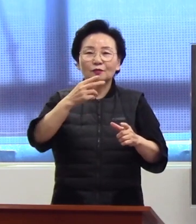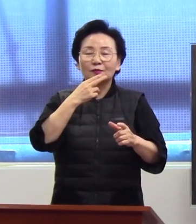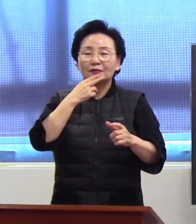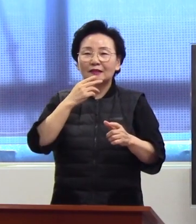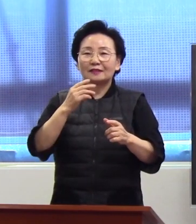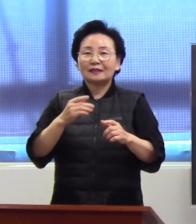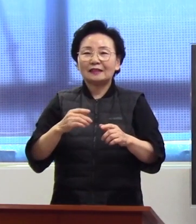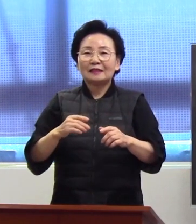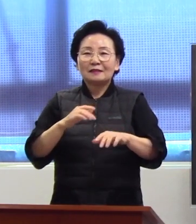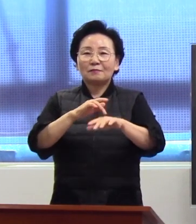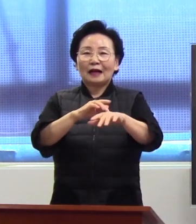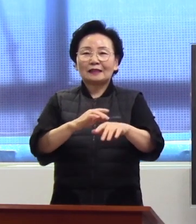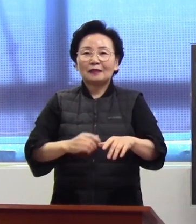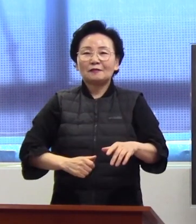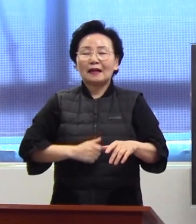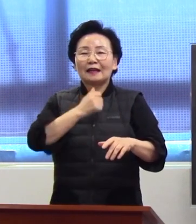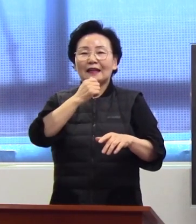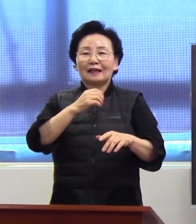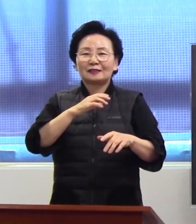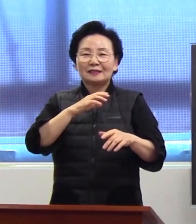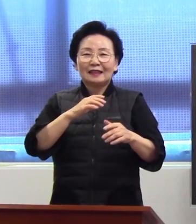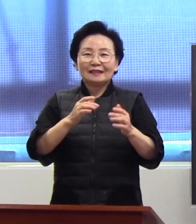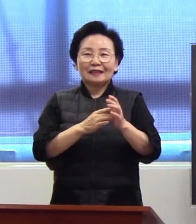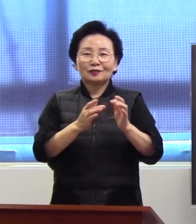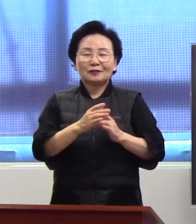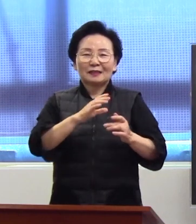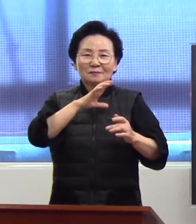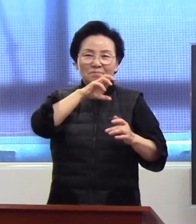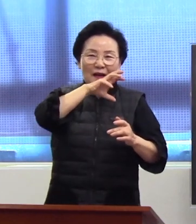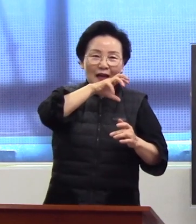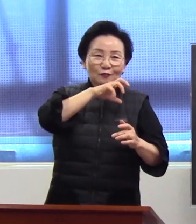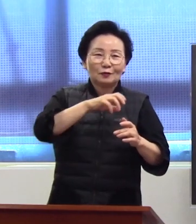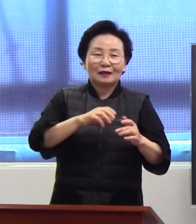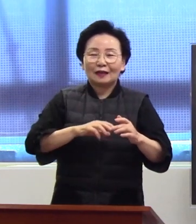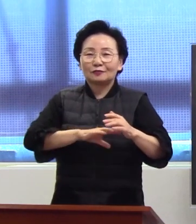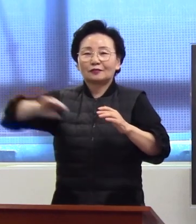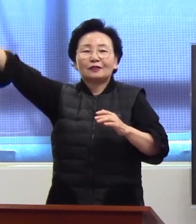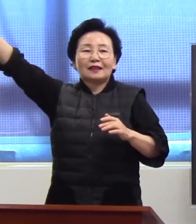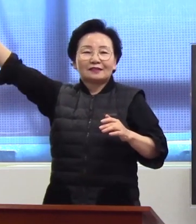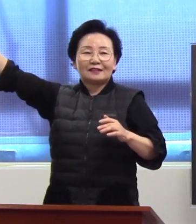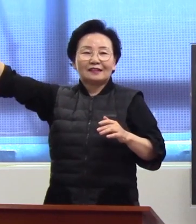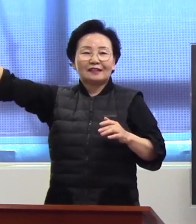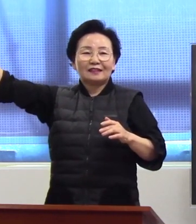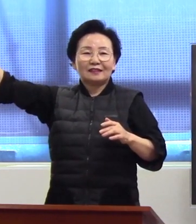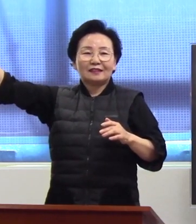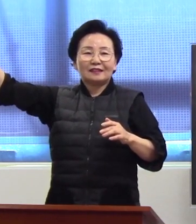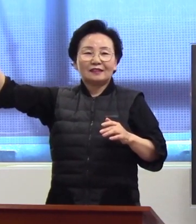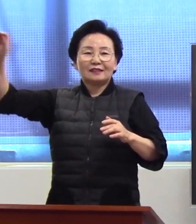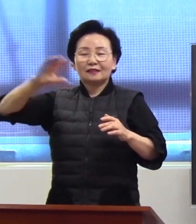없고 그랬더니 마귀가 화가 나가지고 예수님한테 막 원망하고 떠나갔대.